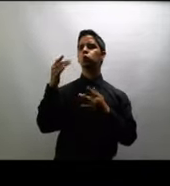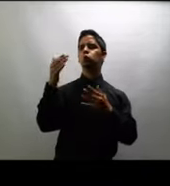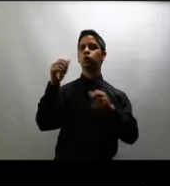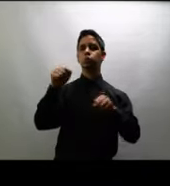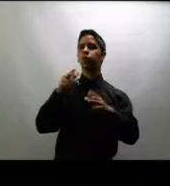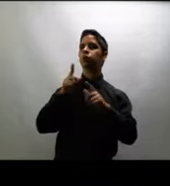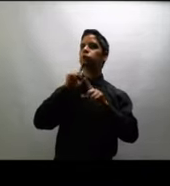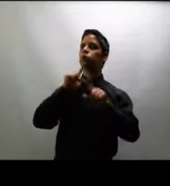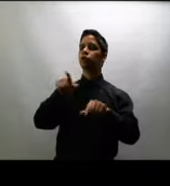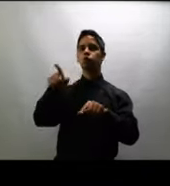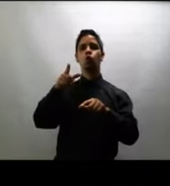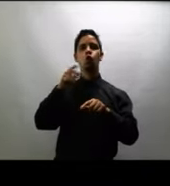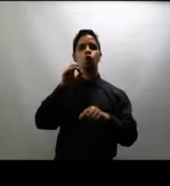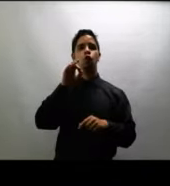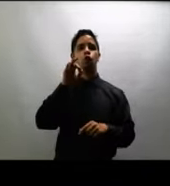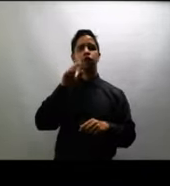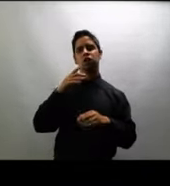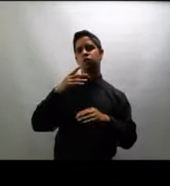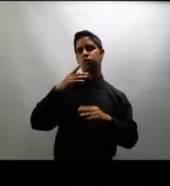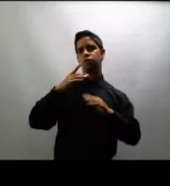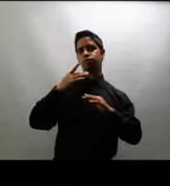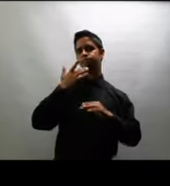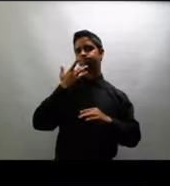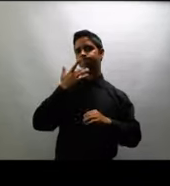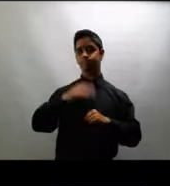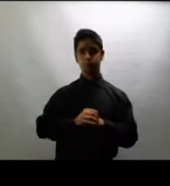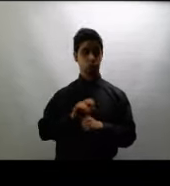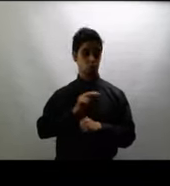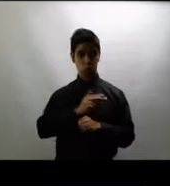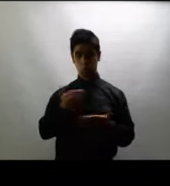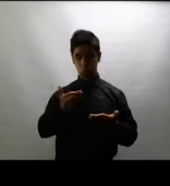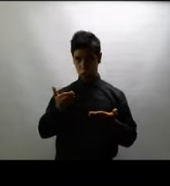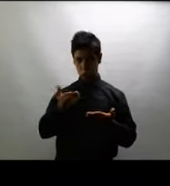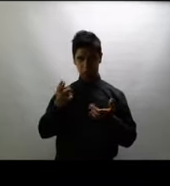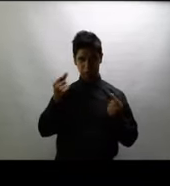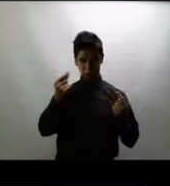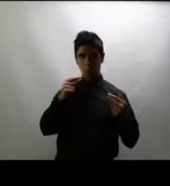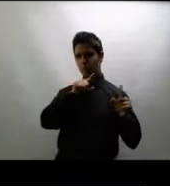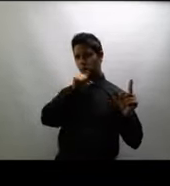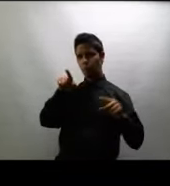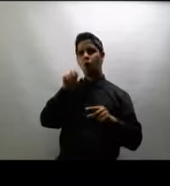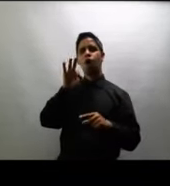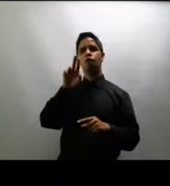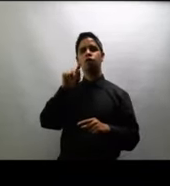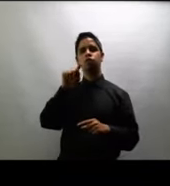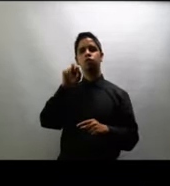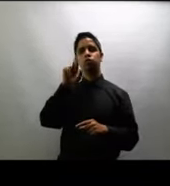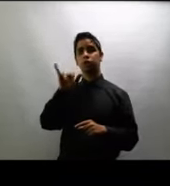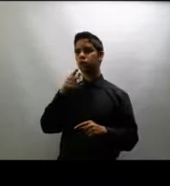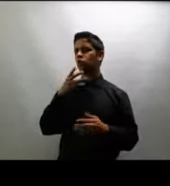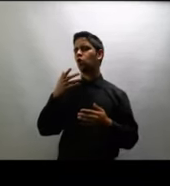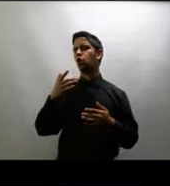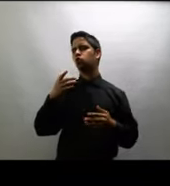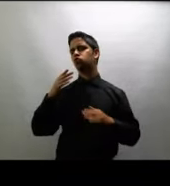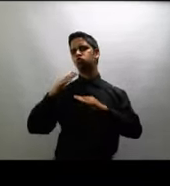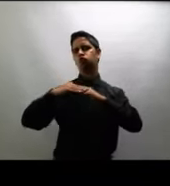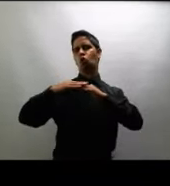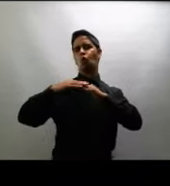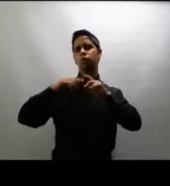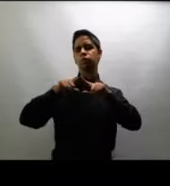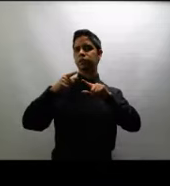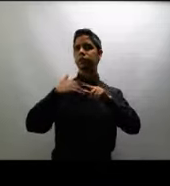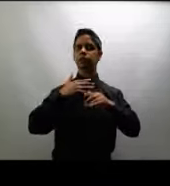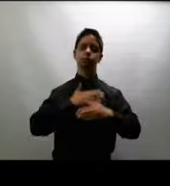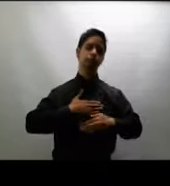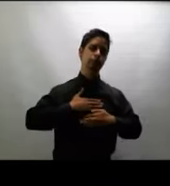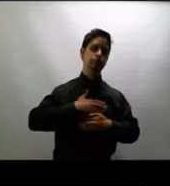tu Fruteri favorito. Nosotros en Artefusión vamos a Fruteri. La máxima experiencia en frutas y chocolate. Ve tú